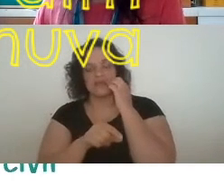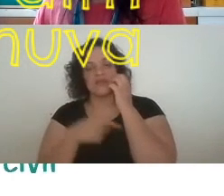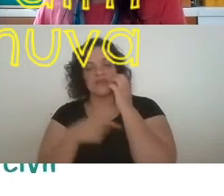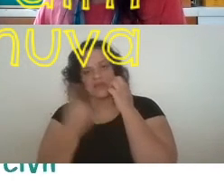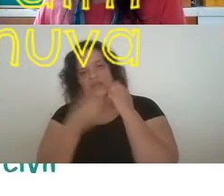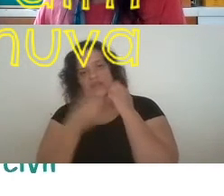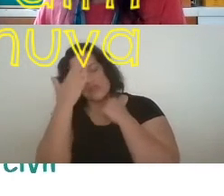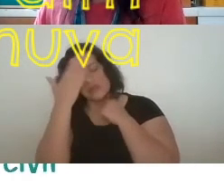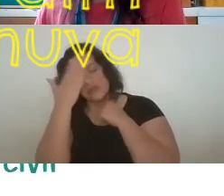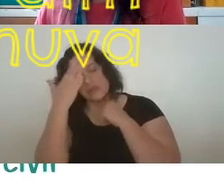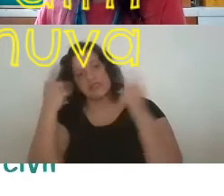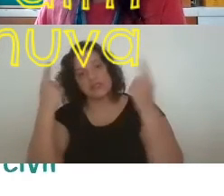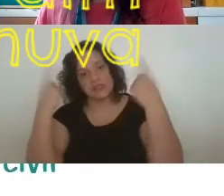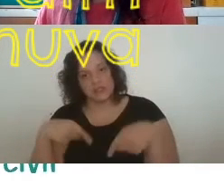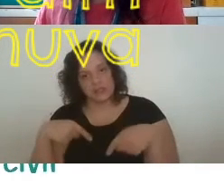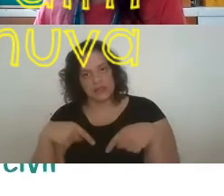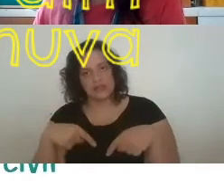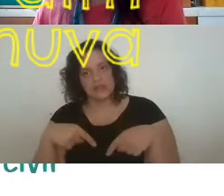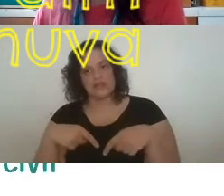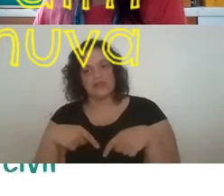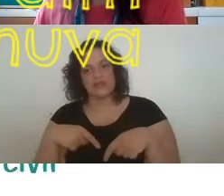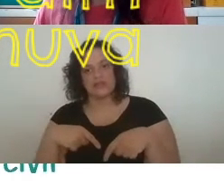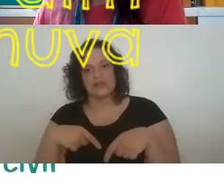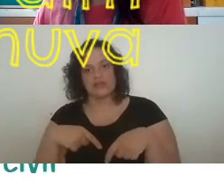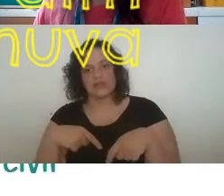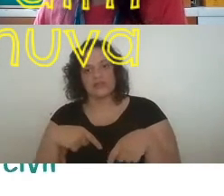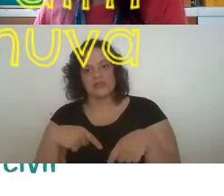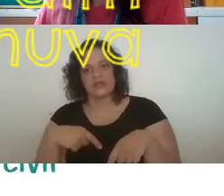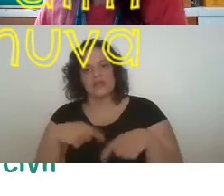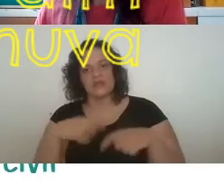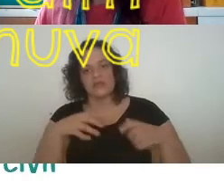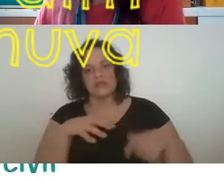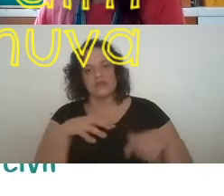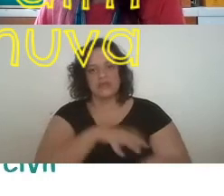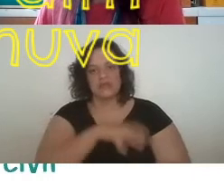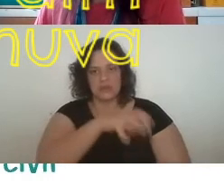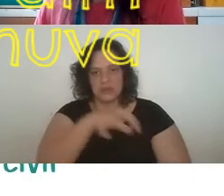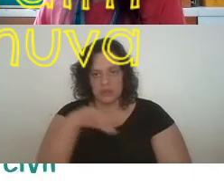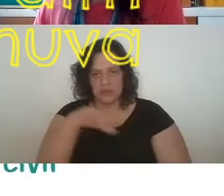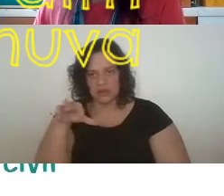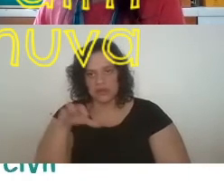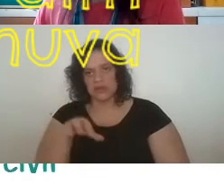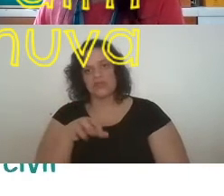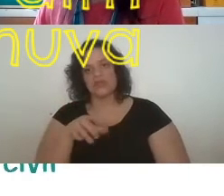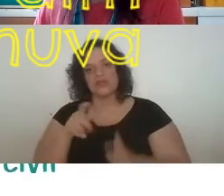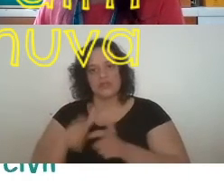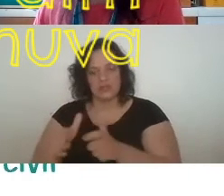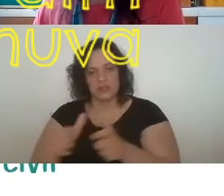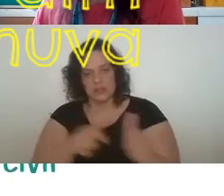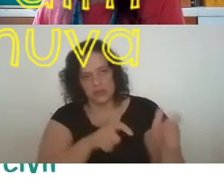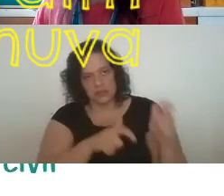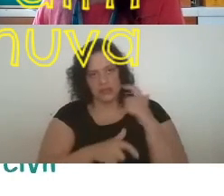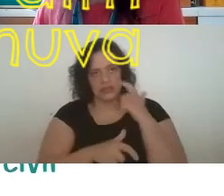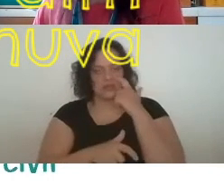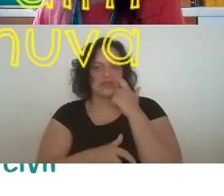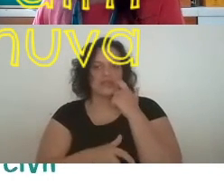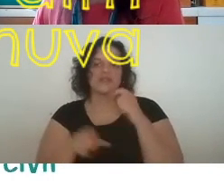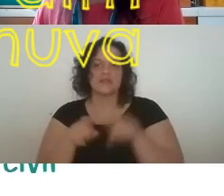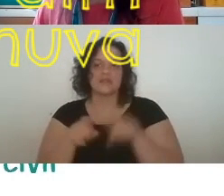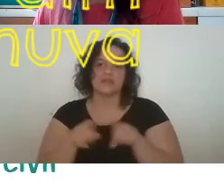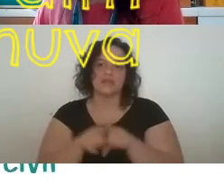aí, nos nossos bairros, né, nas nossas regiões, eles também se relacionam